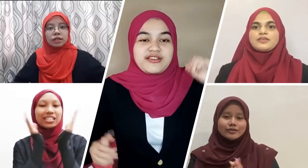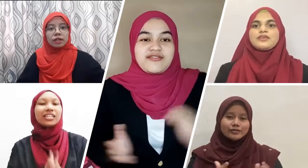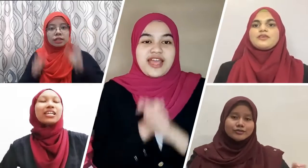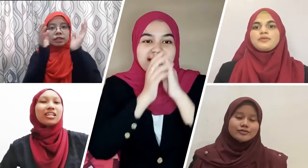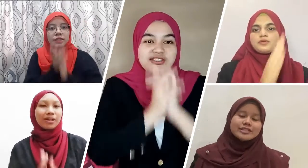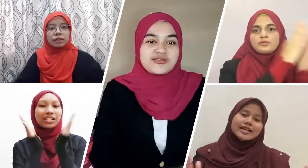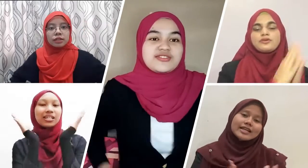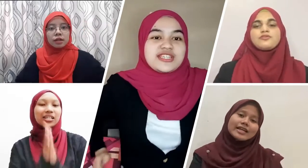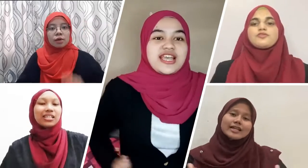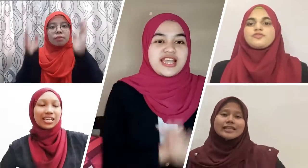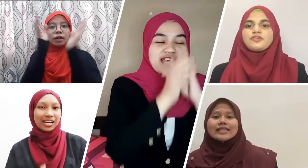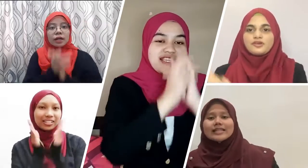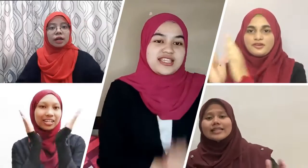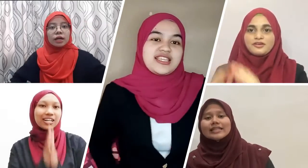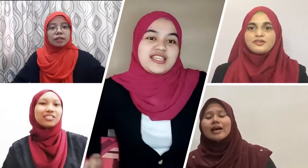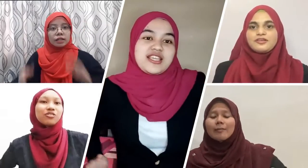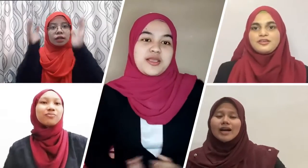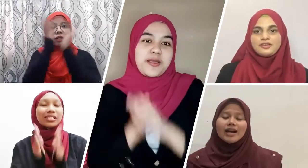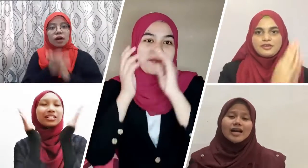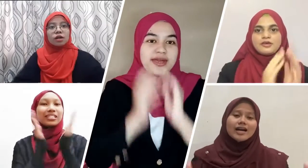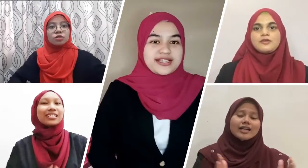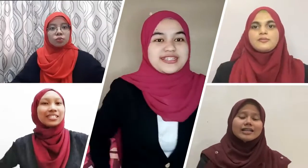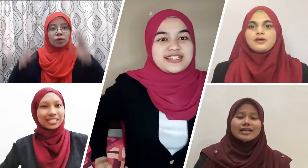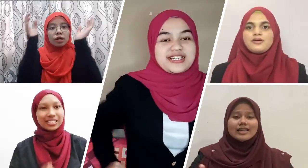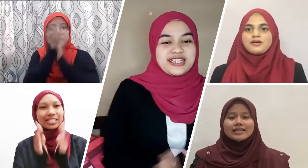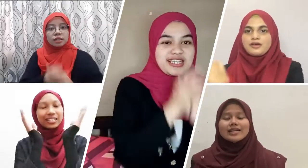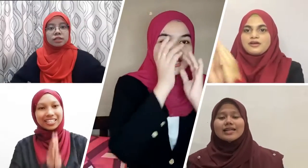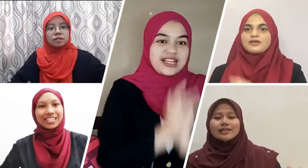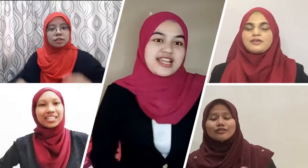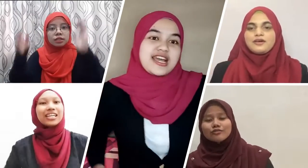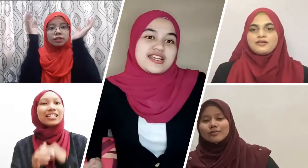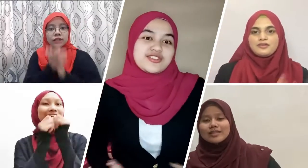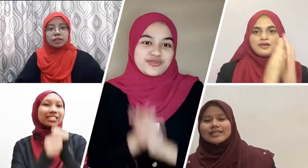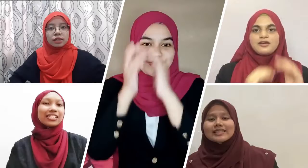tiba-tiba durjana ini, maka hilanglah sumber